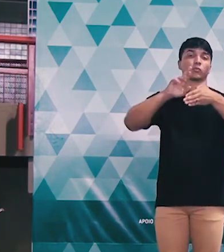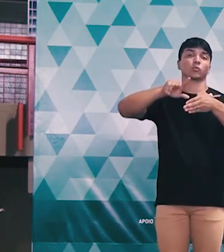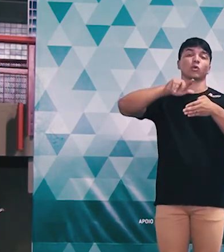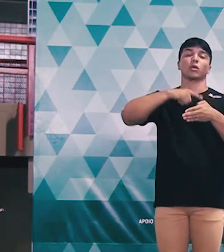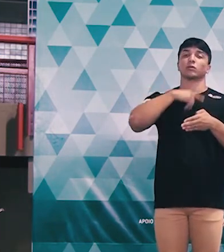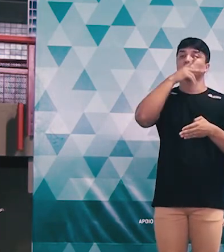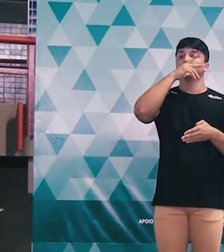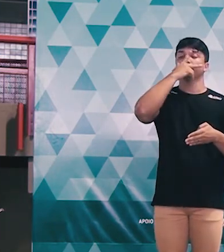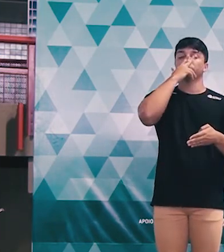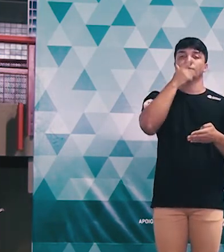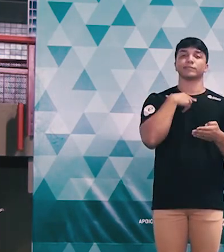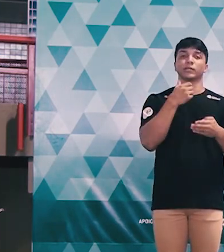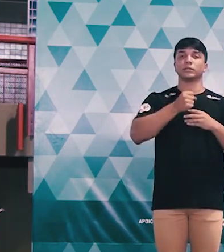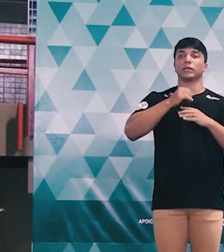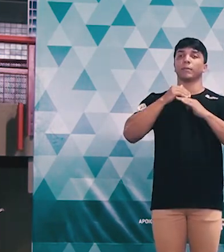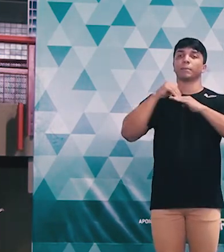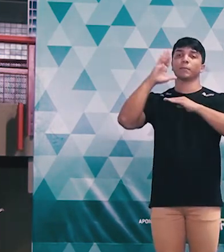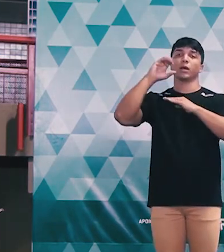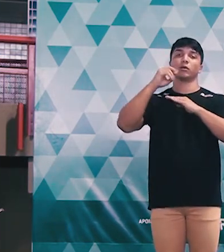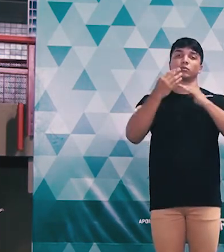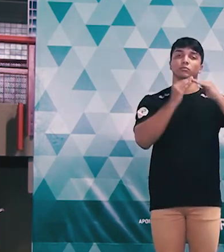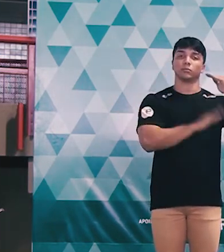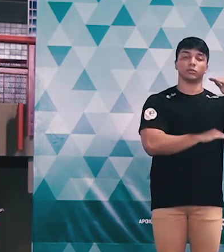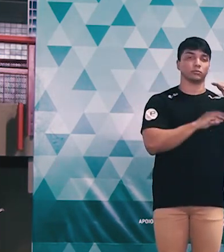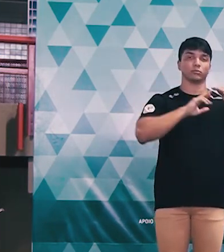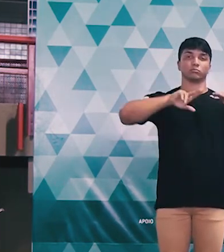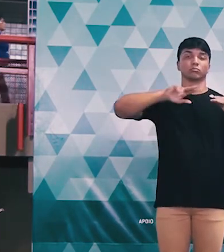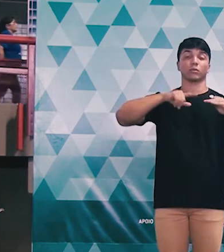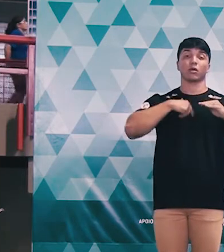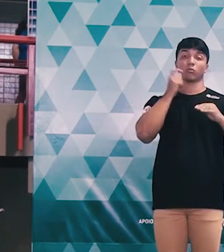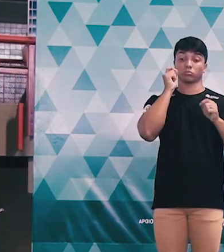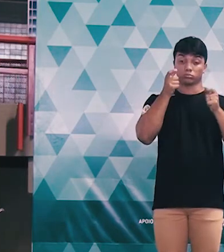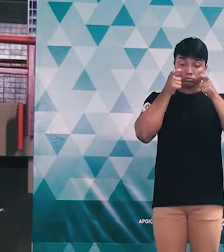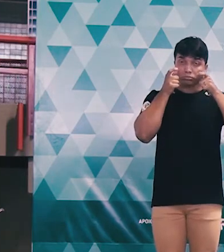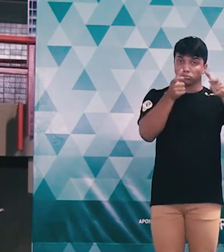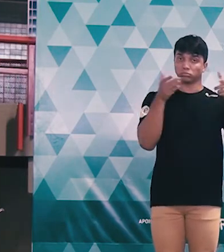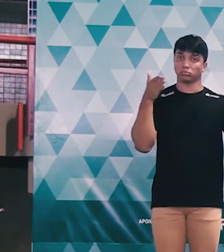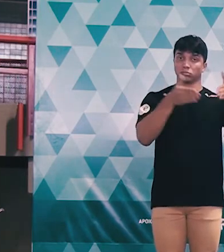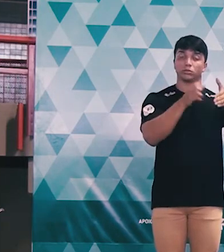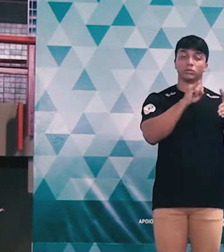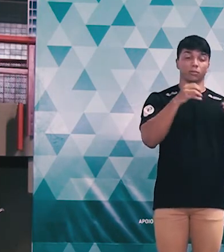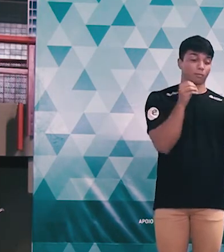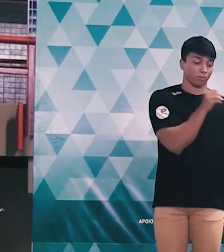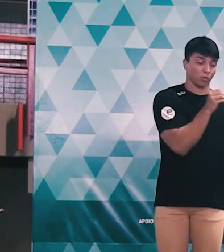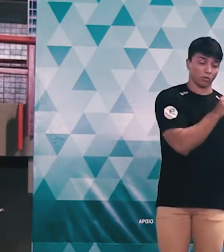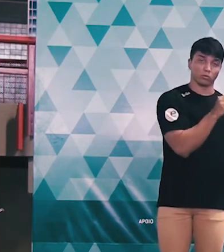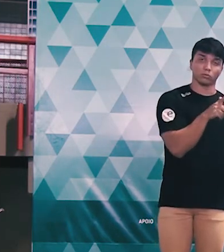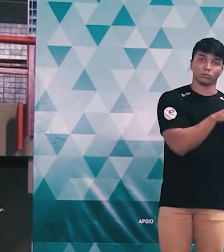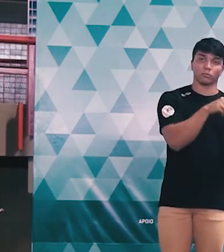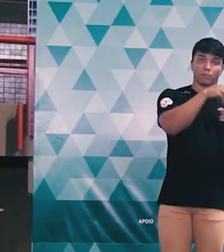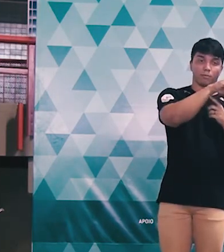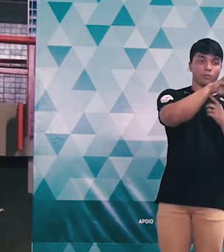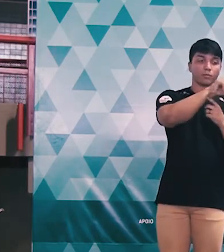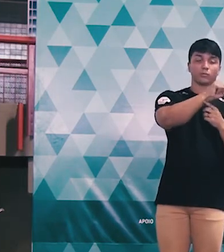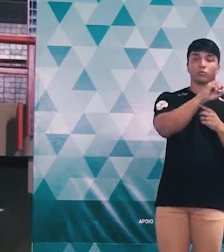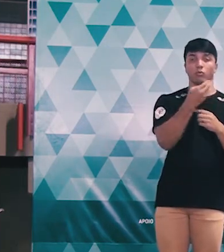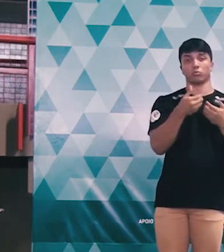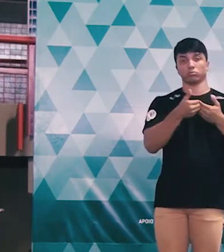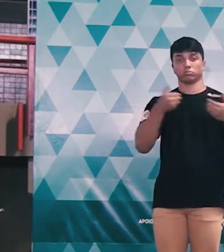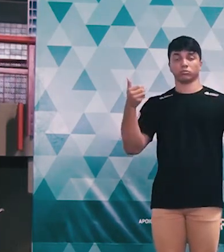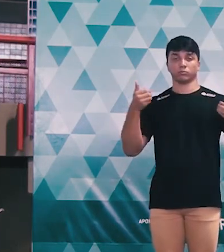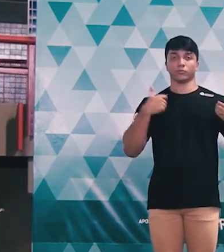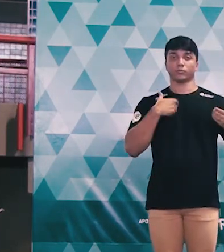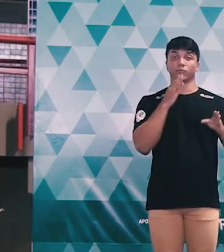se o elemento está acima ou se ele está abaixo da média. O que eu vou querer saber é se o elemento está próximo da média ou se ele está